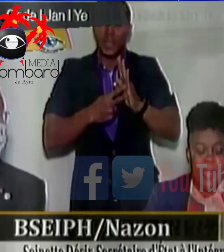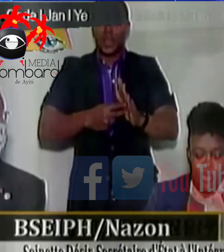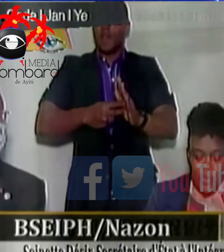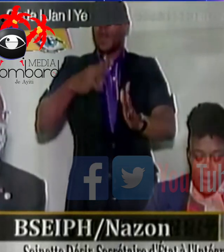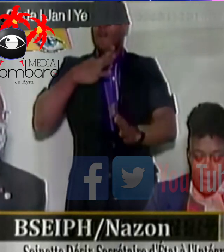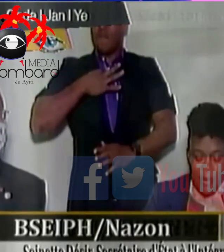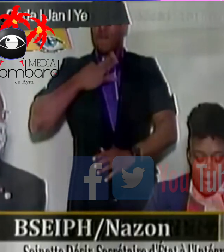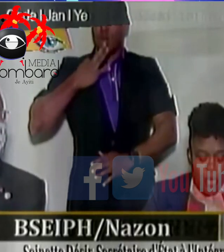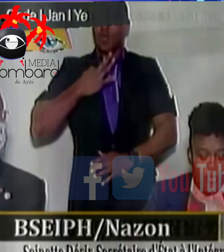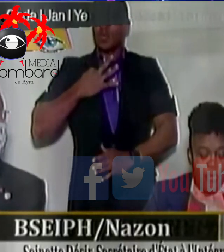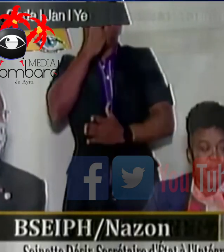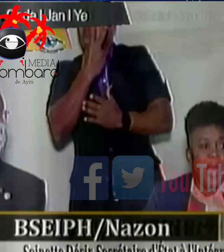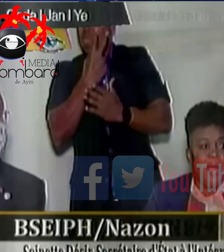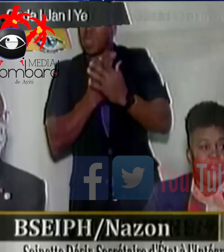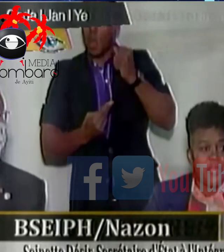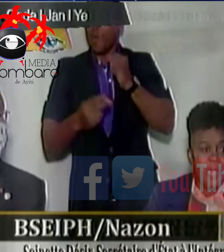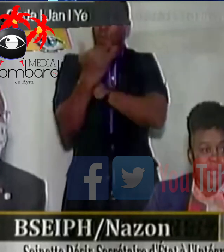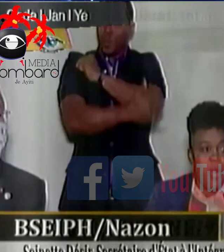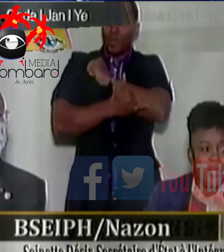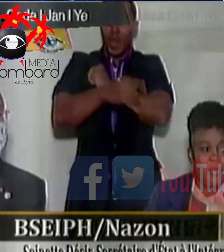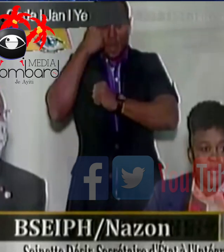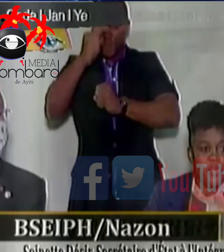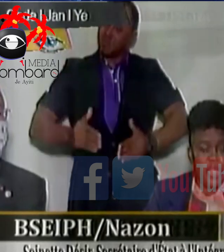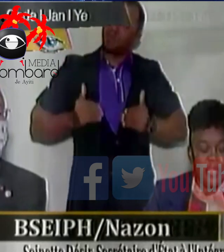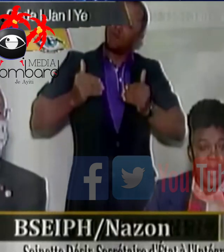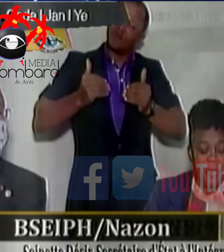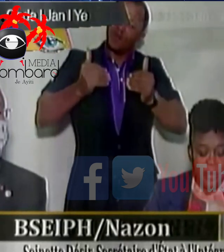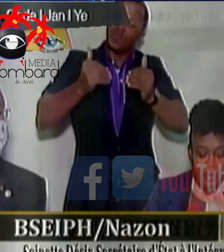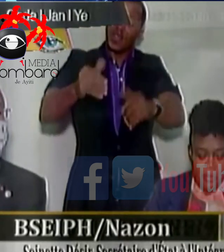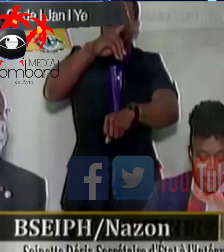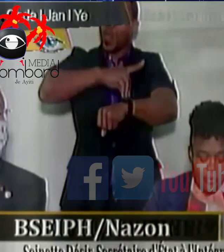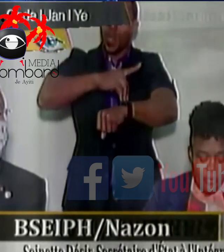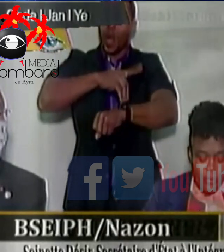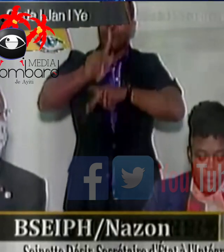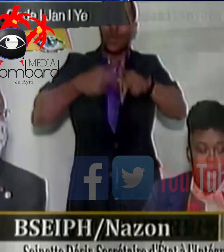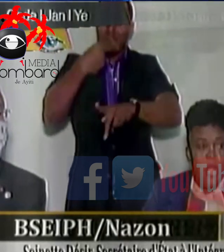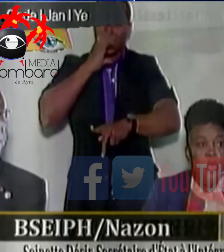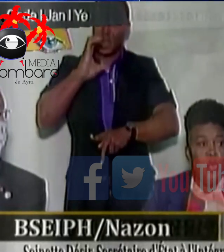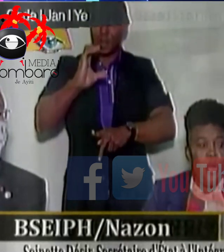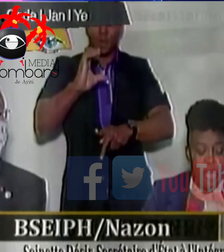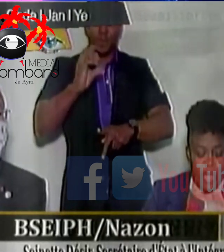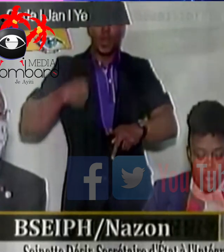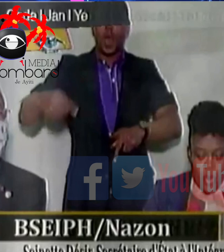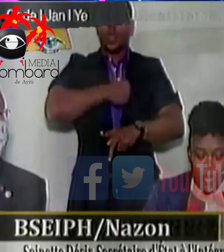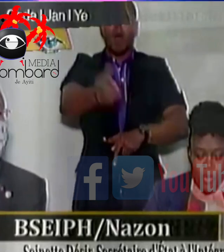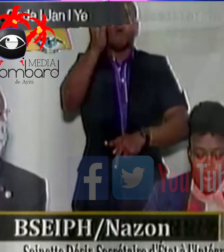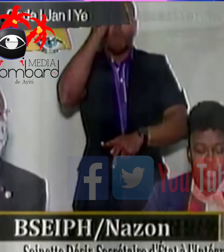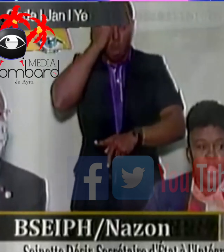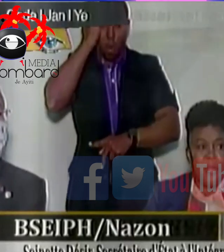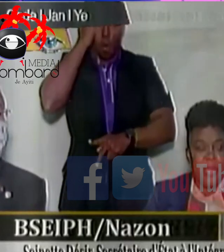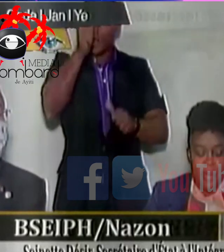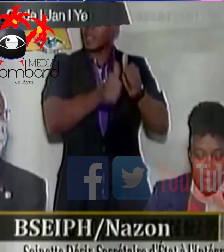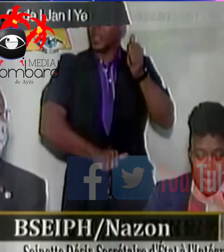volonté des deux États pour faire avancer les droits des personnes handicapées. Nous reconnaissons